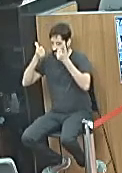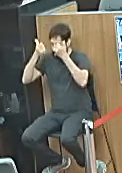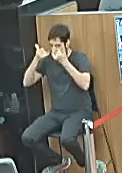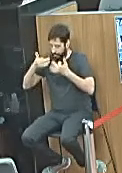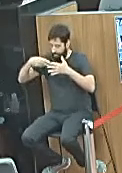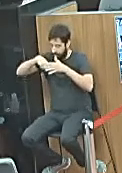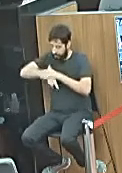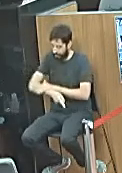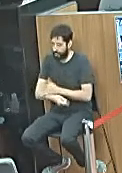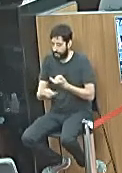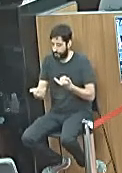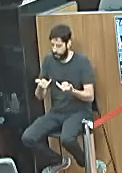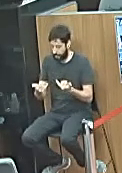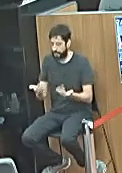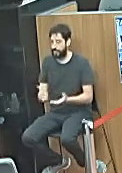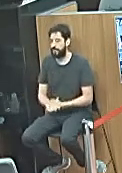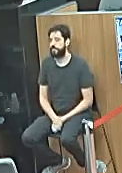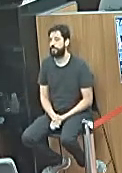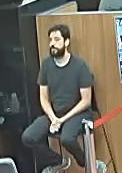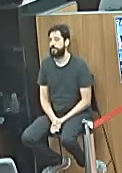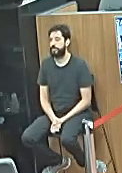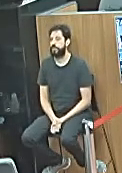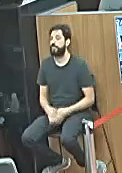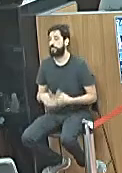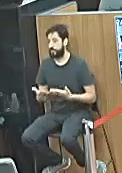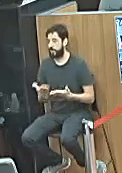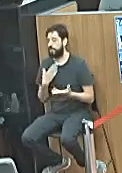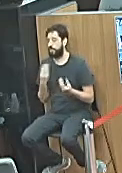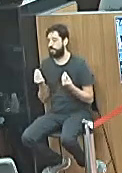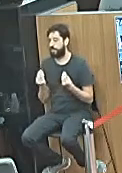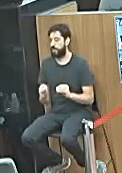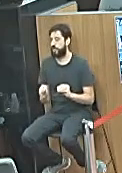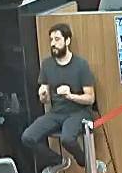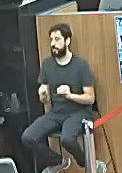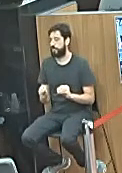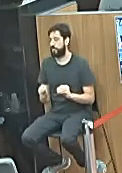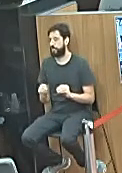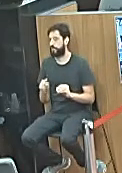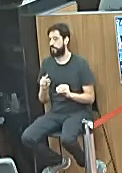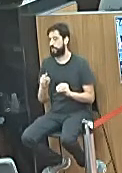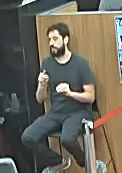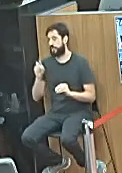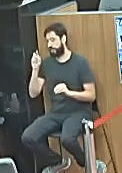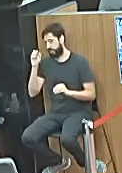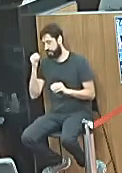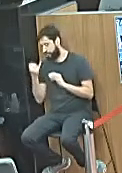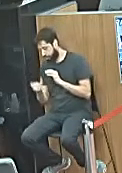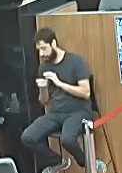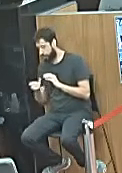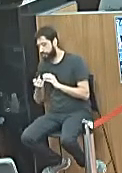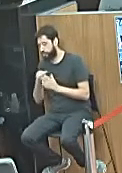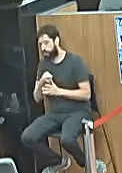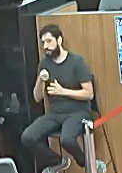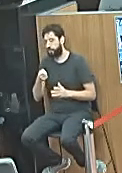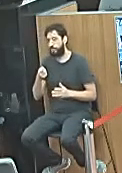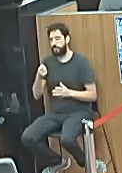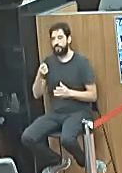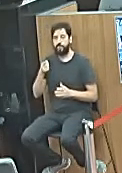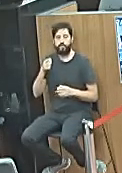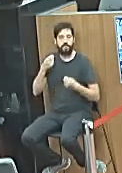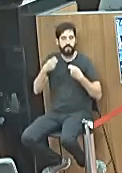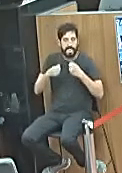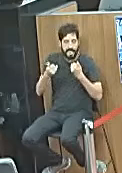estudo nas informações é então eu coloco o instituto à disposição também da sociedade quem precisar de